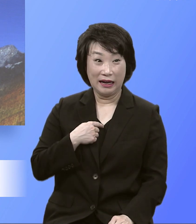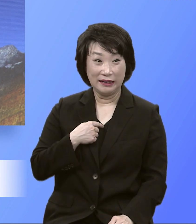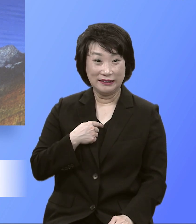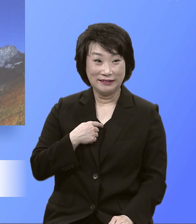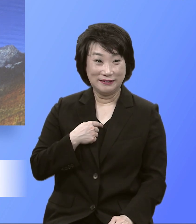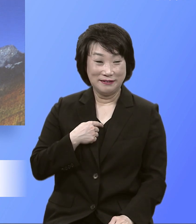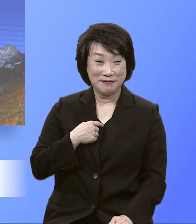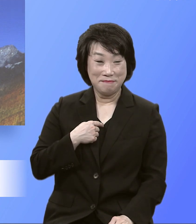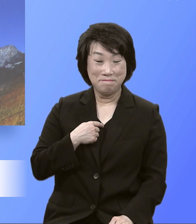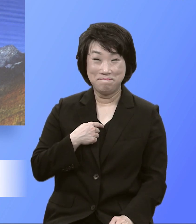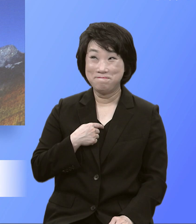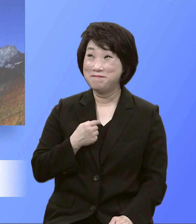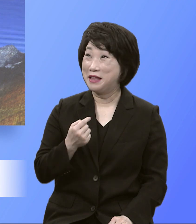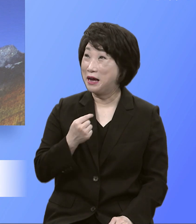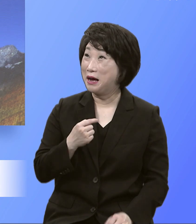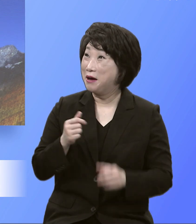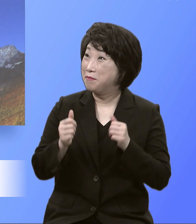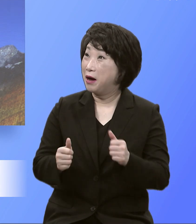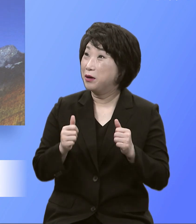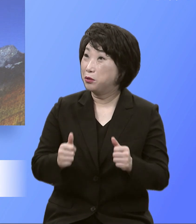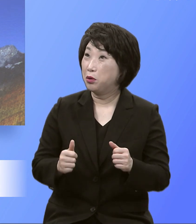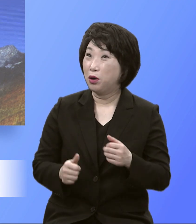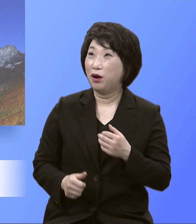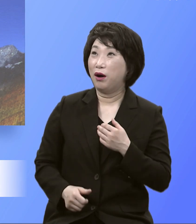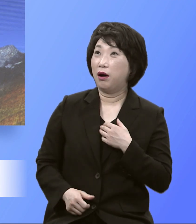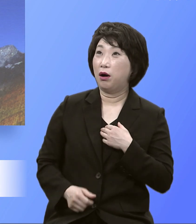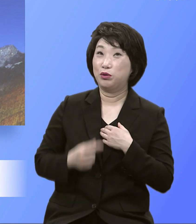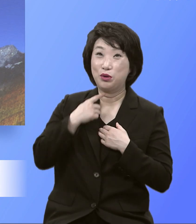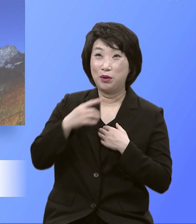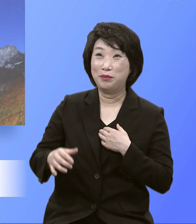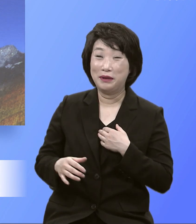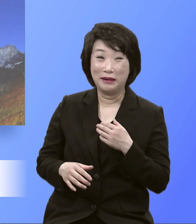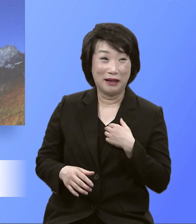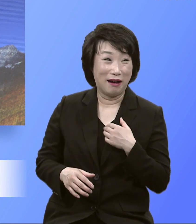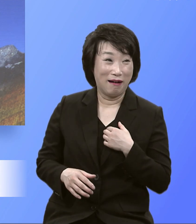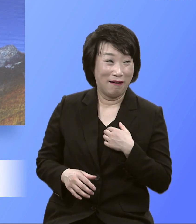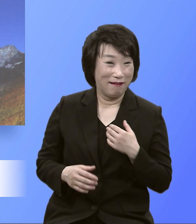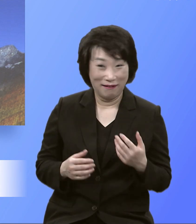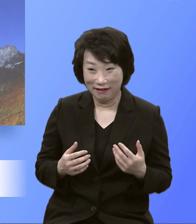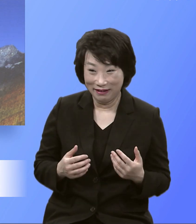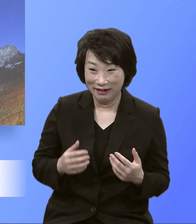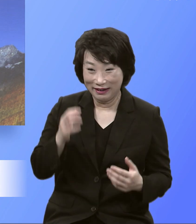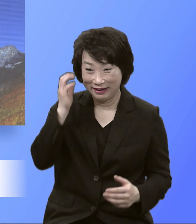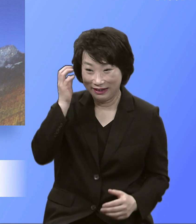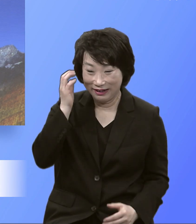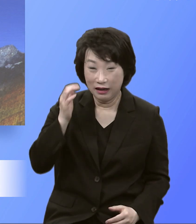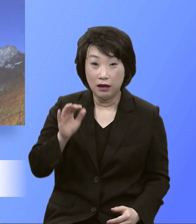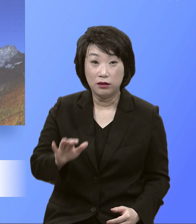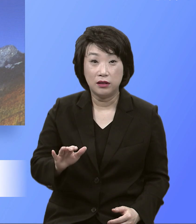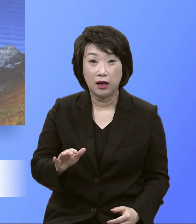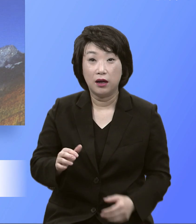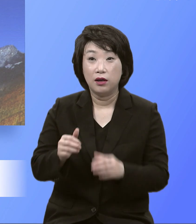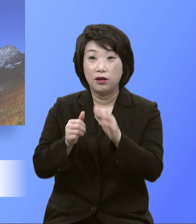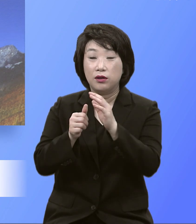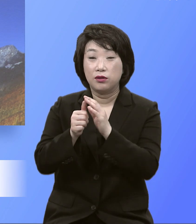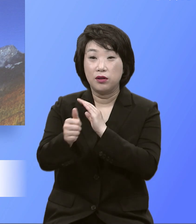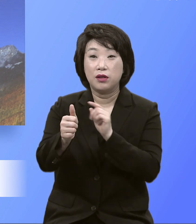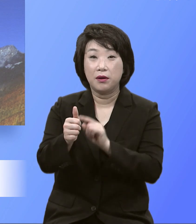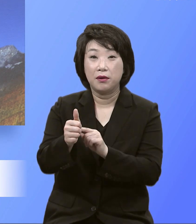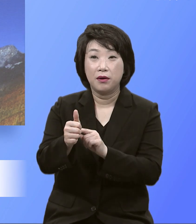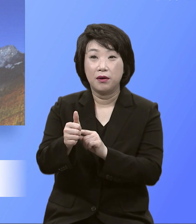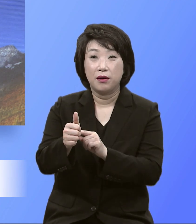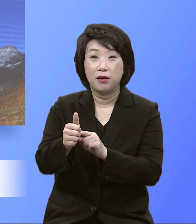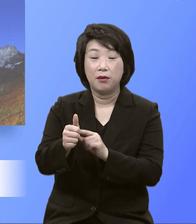마라톤이, 제가 마라톤을 해봤어야 마라톤을 하지. 근데 마라톤 하려면